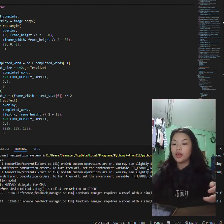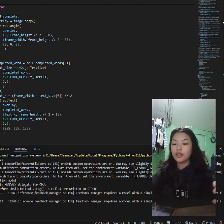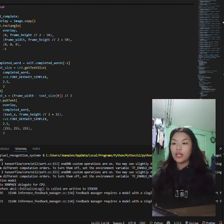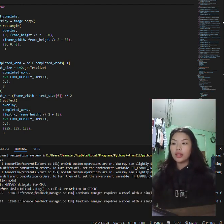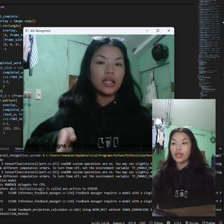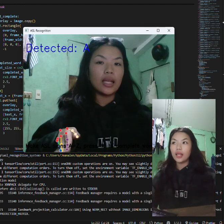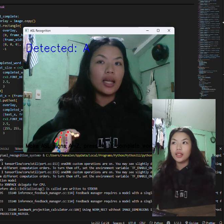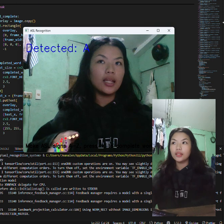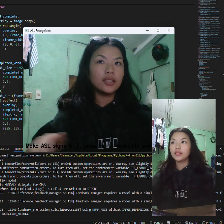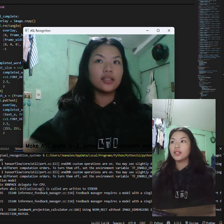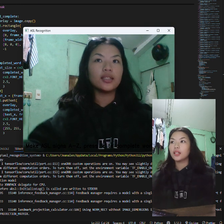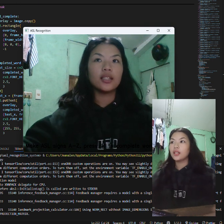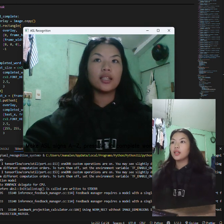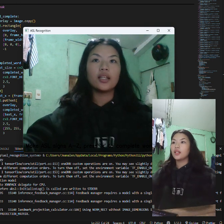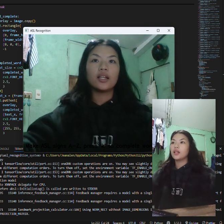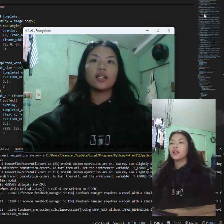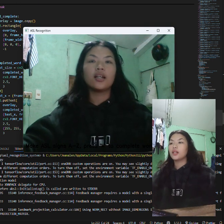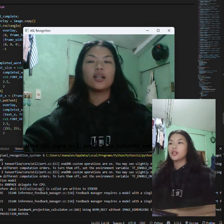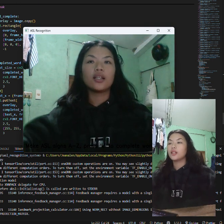dili tanan